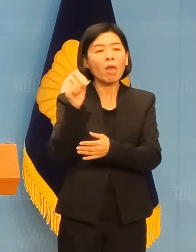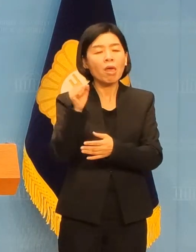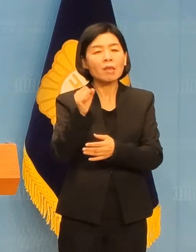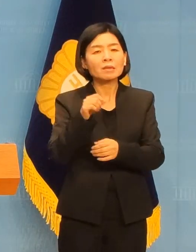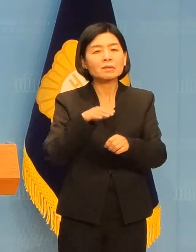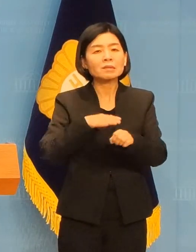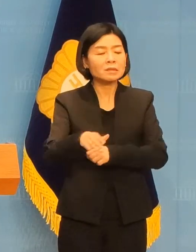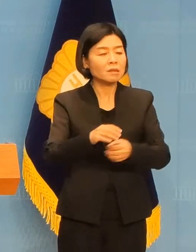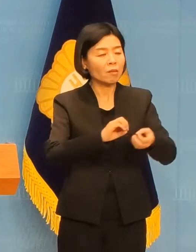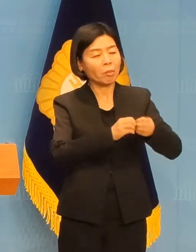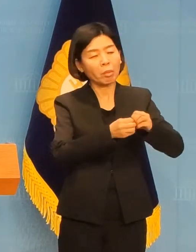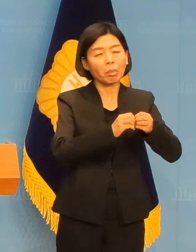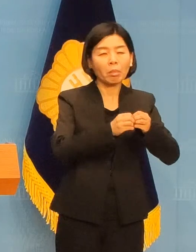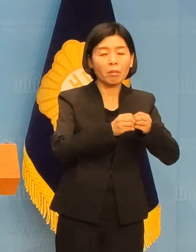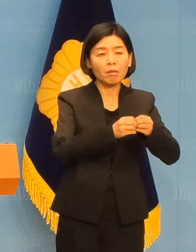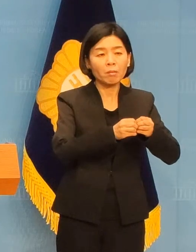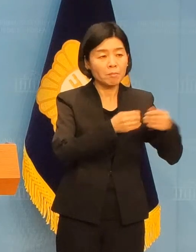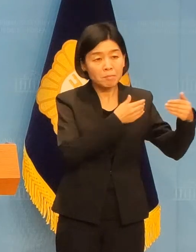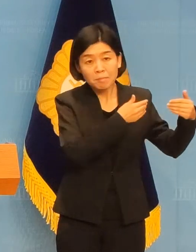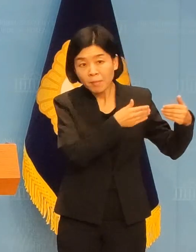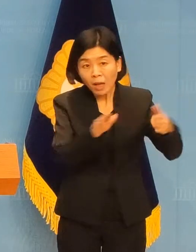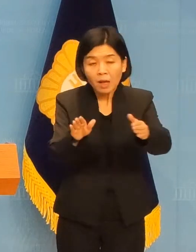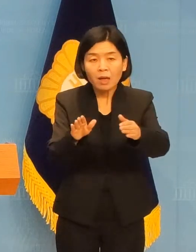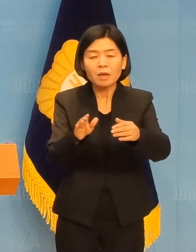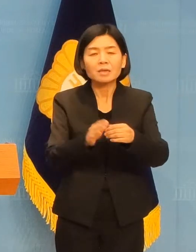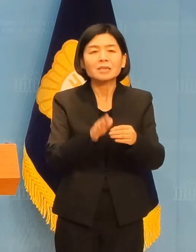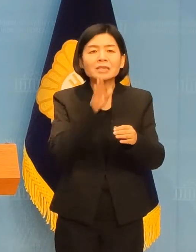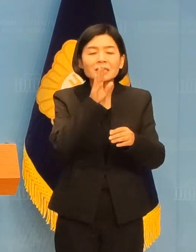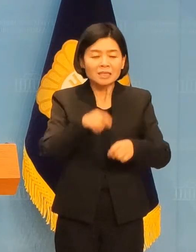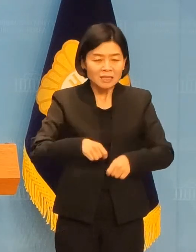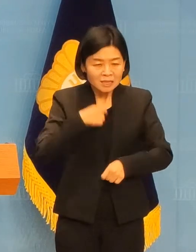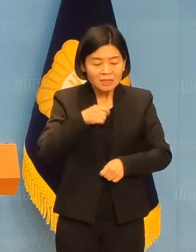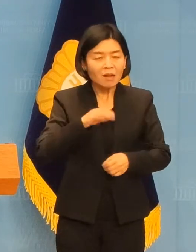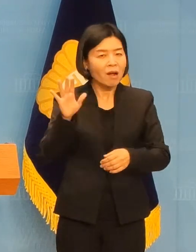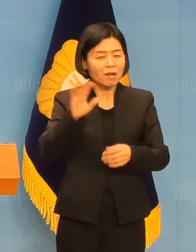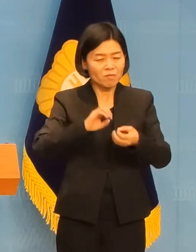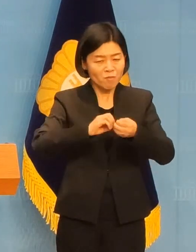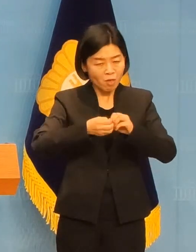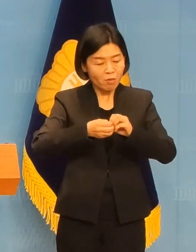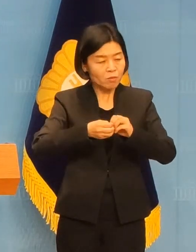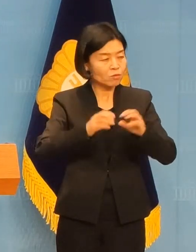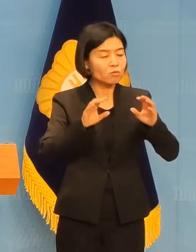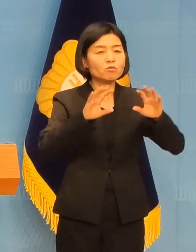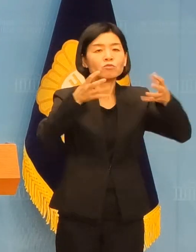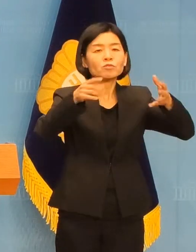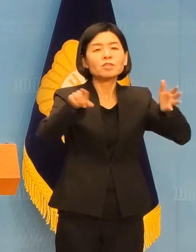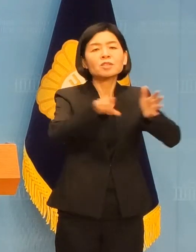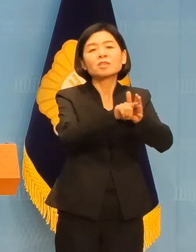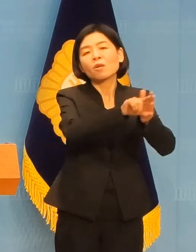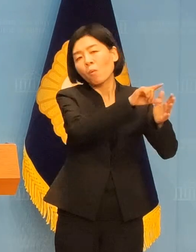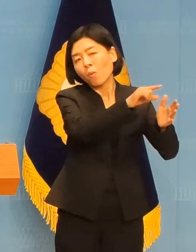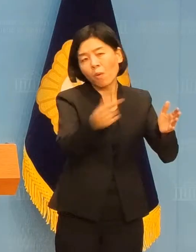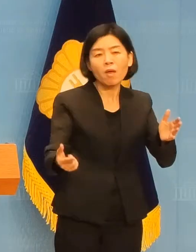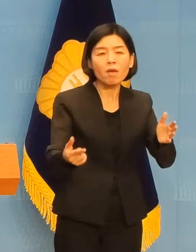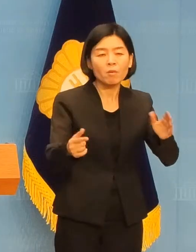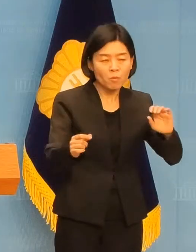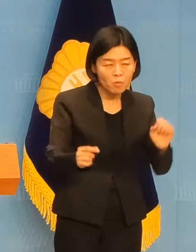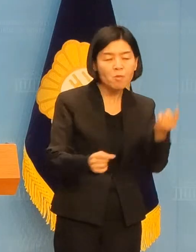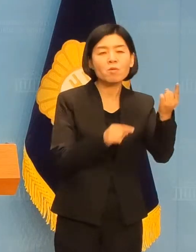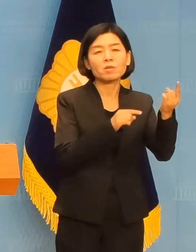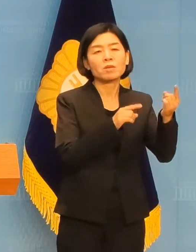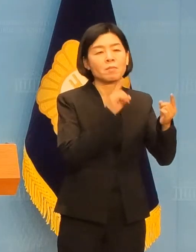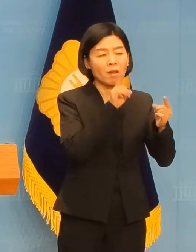것은 사실관계 왜곡이자 국가 신뢰를 스스로 훼손하는 무책임한